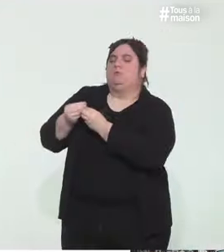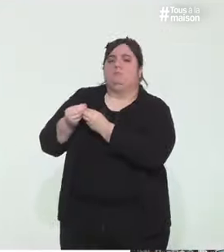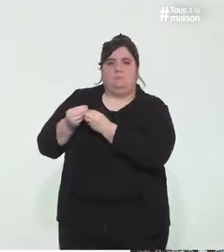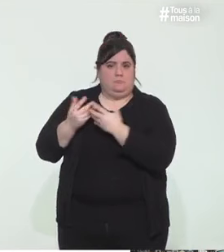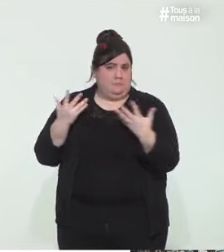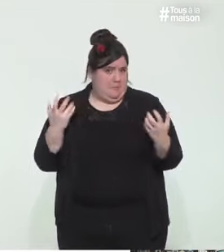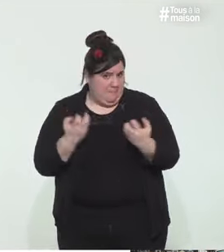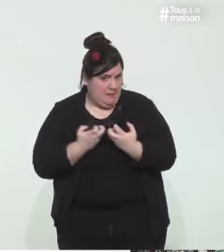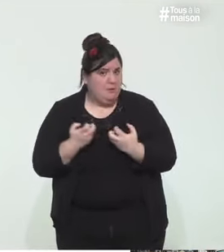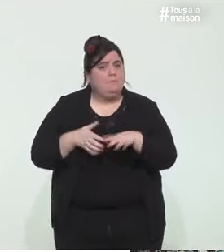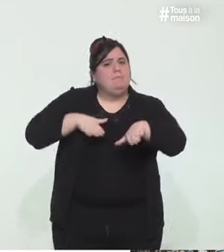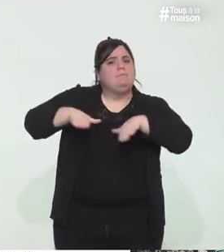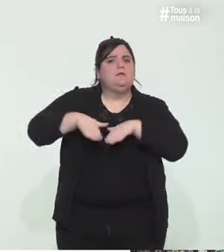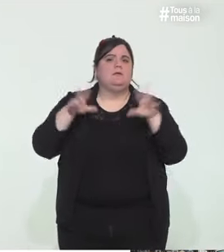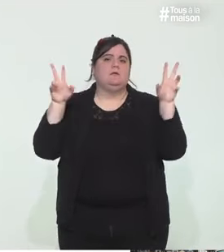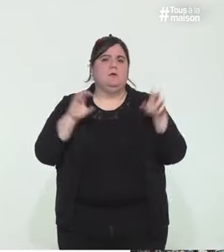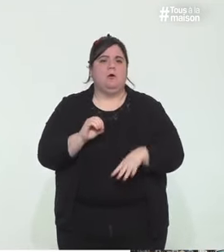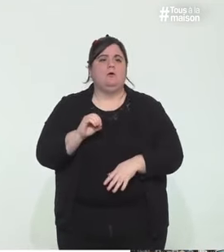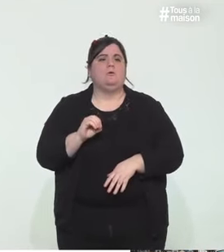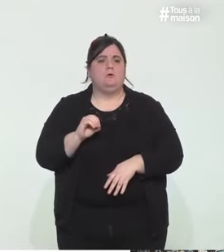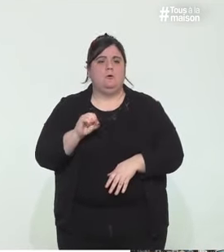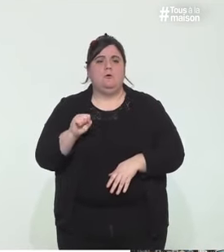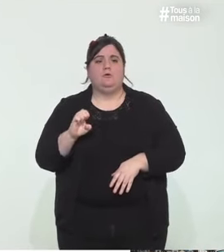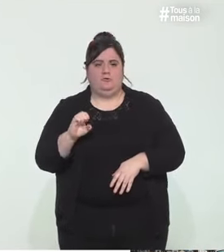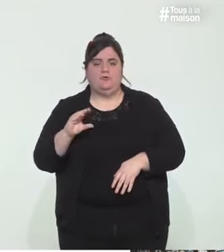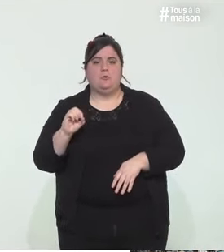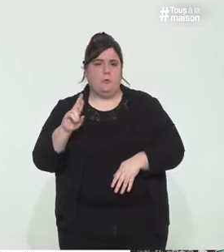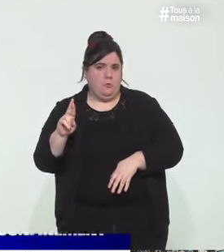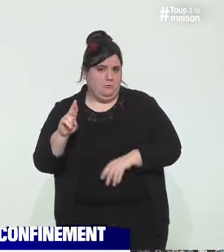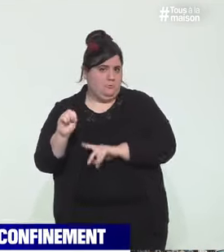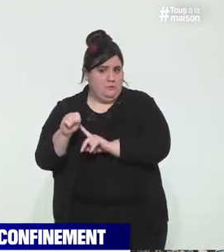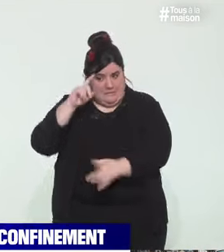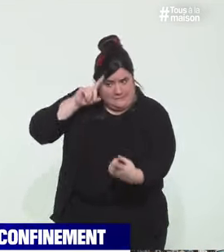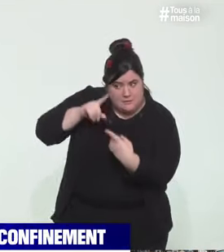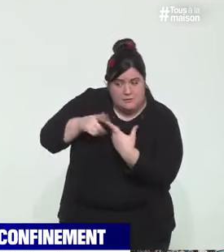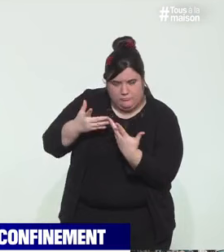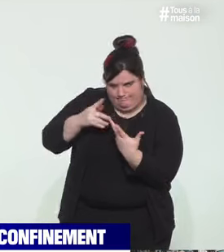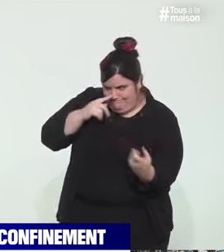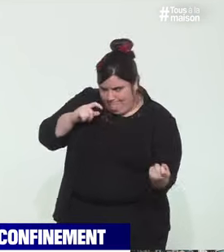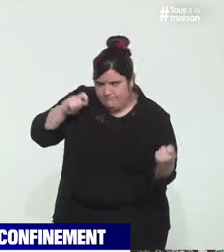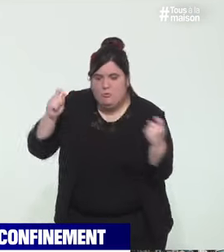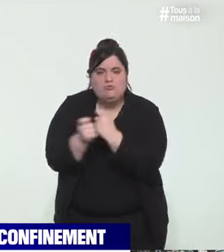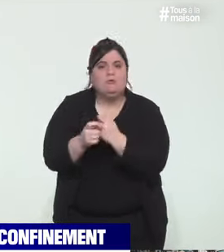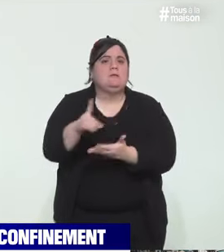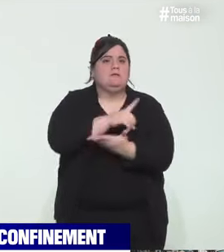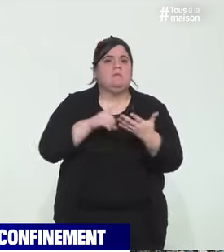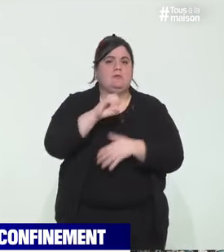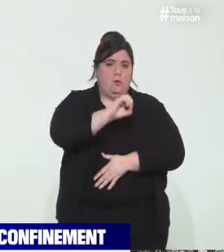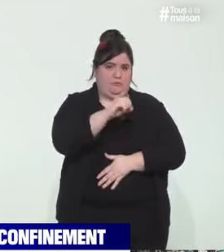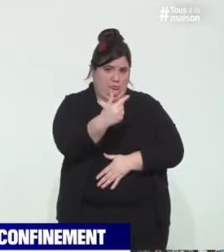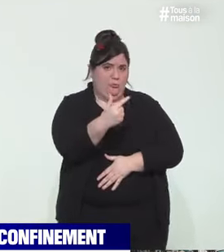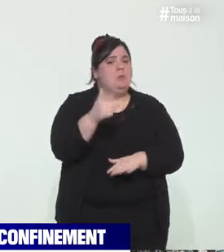au secours, de recours aux services d'urgence, permet le reclassement du département de l'Aisne du rouge